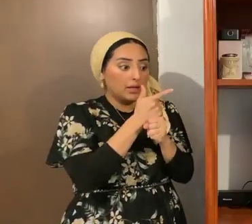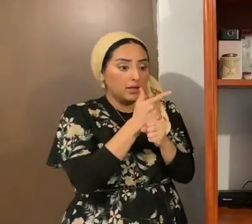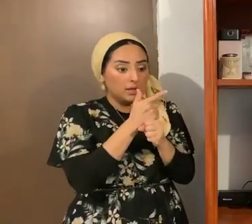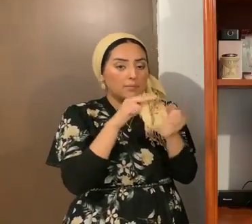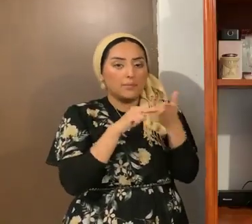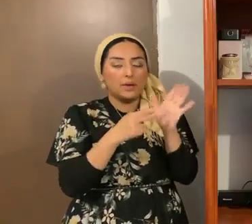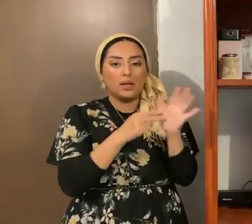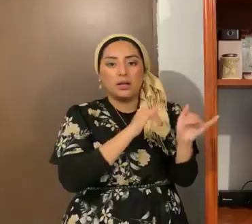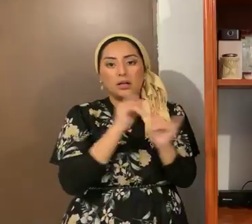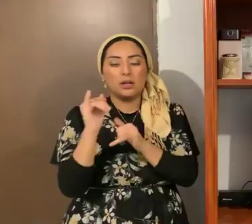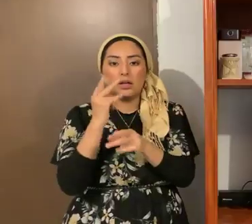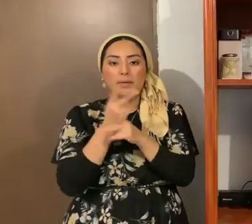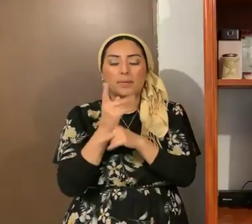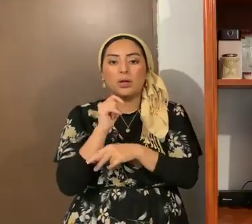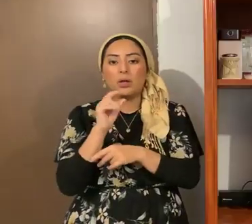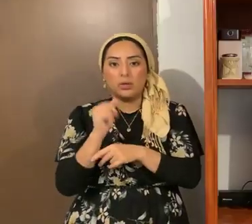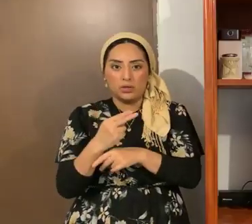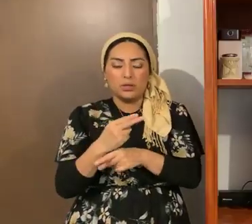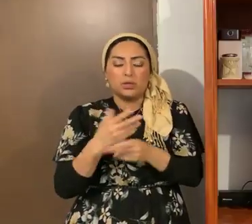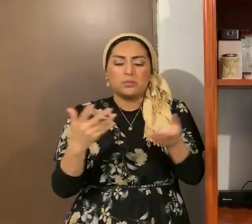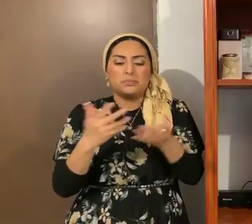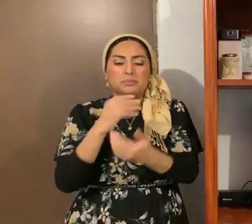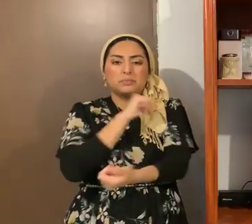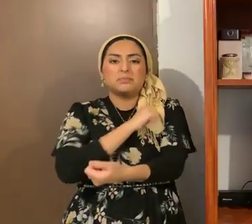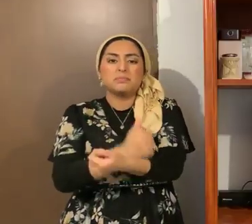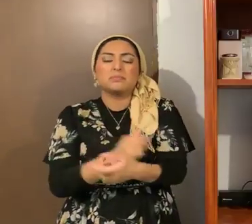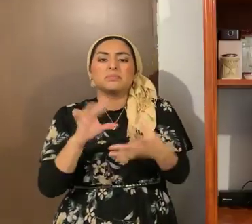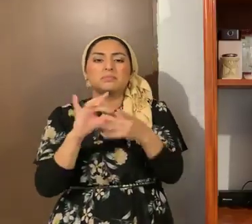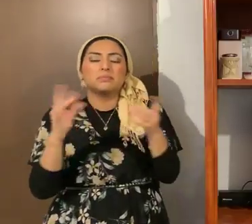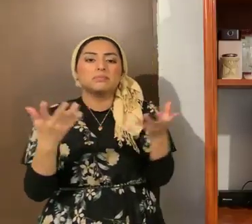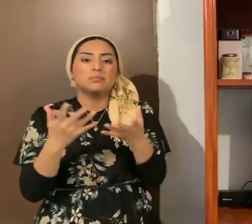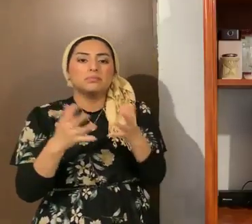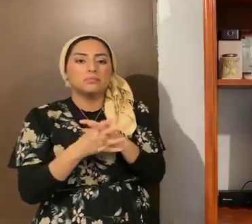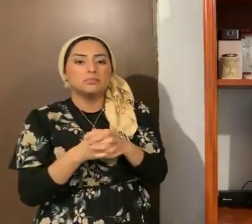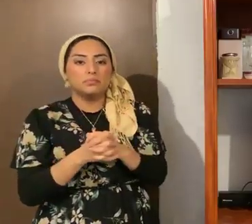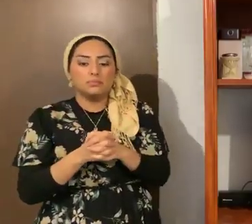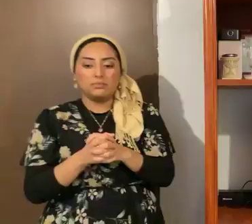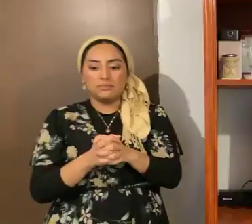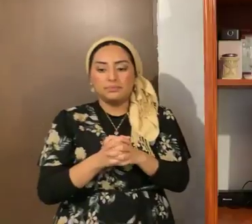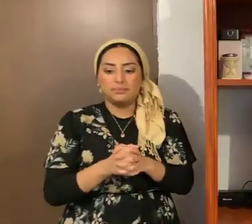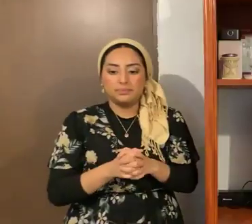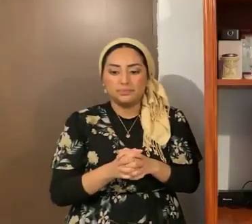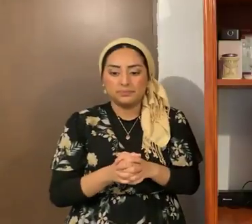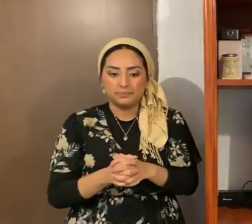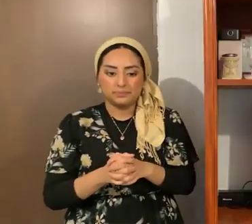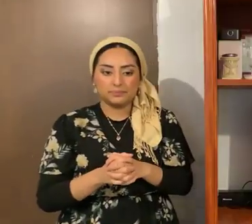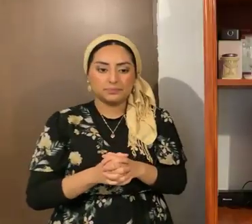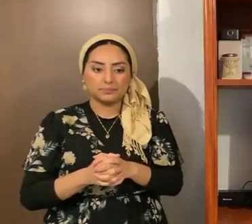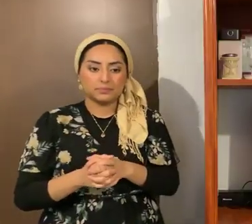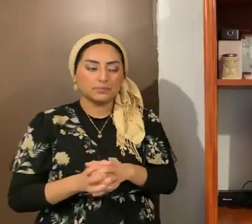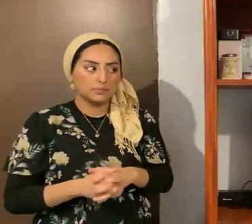Torah. Ahora, ¿de qué autoridad está hablando? De la autoridad